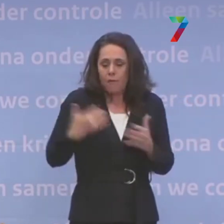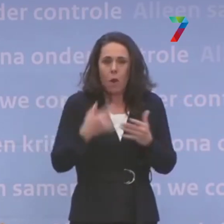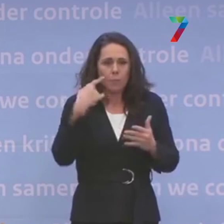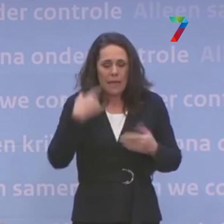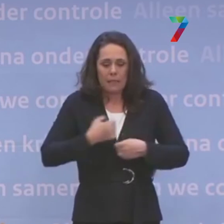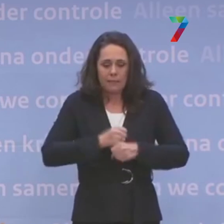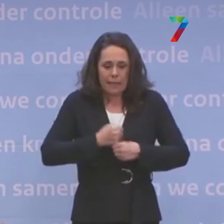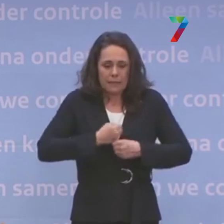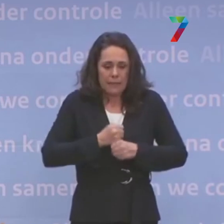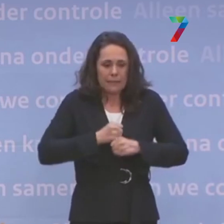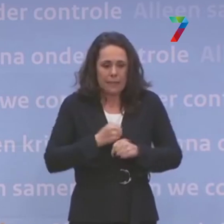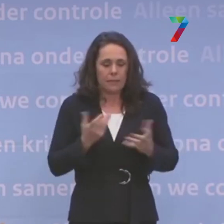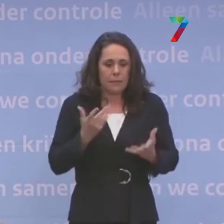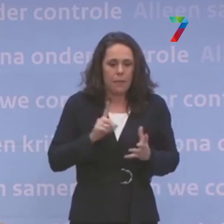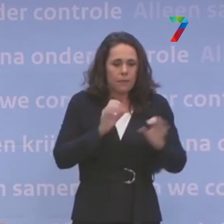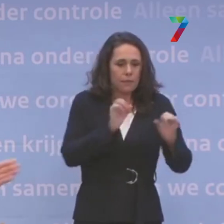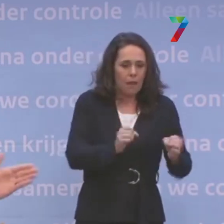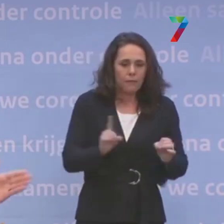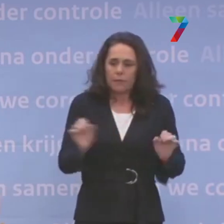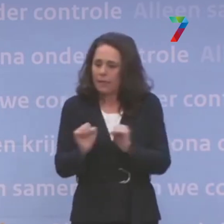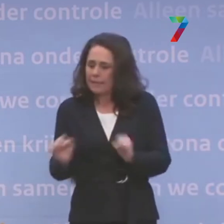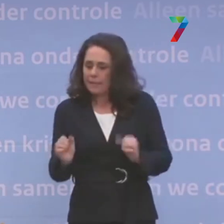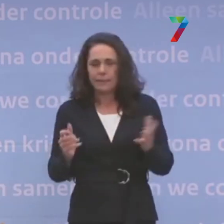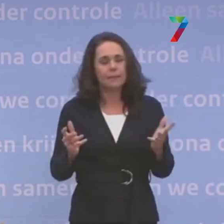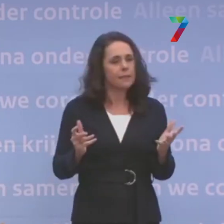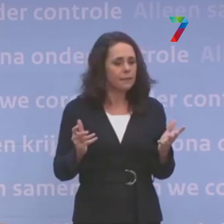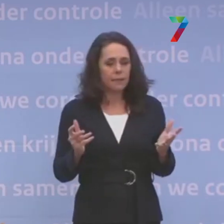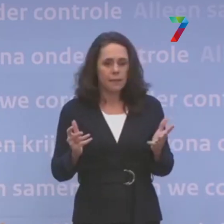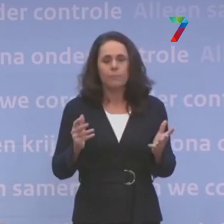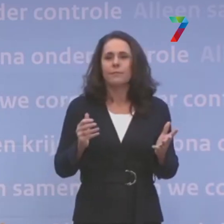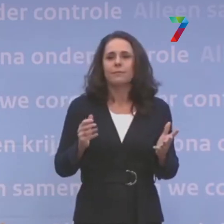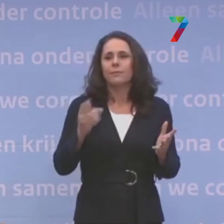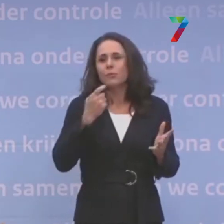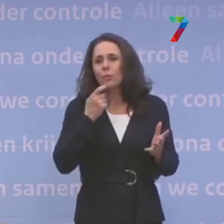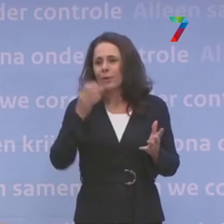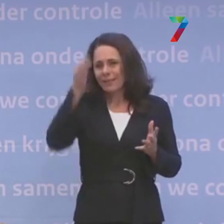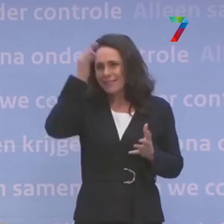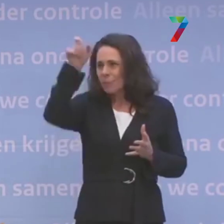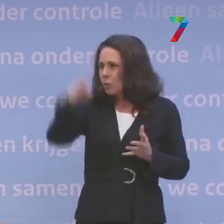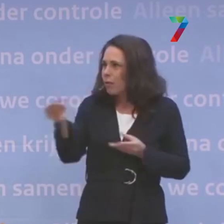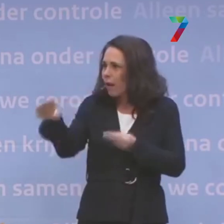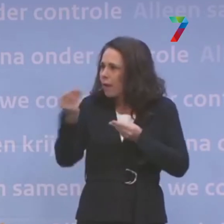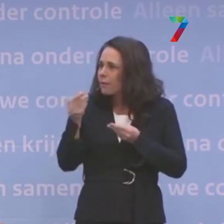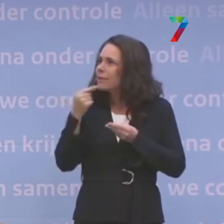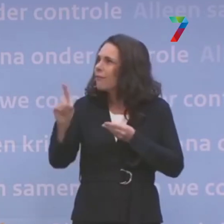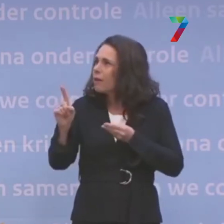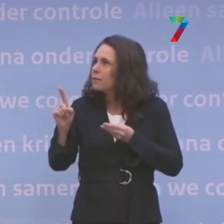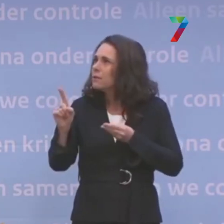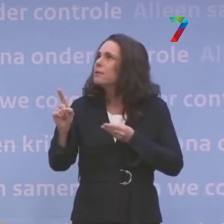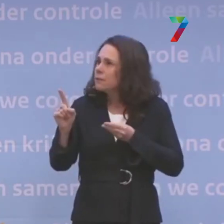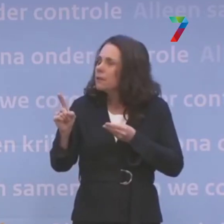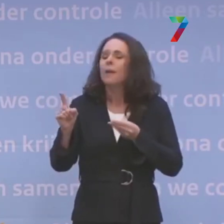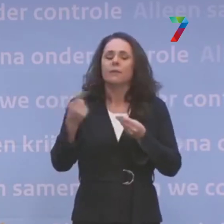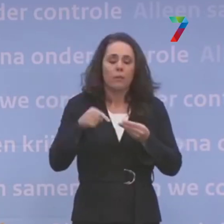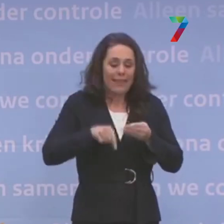dagen, van wat kun je nou wel doen, wat kun je niet doen. Nou, natuurlijk kijk je heel goed naar wat de deskundigen zeggen. En dan kunnen we met elkaar deze stap nu zetten. En dat is